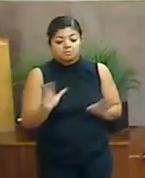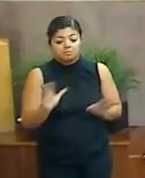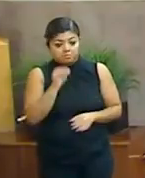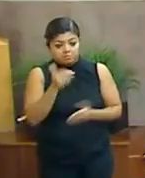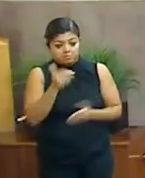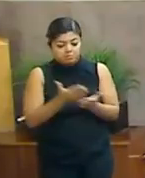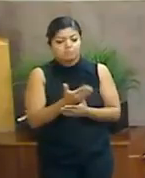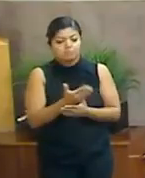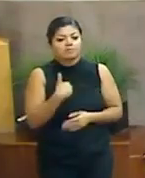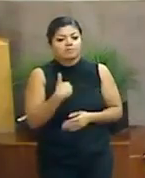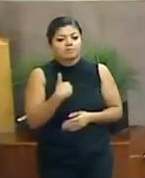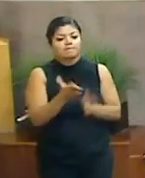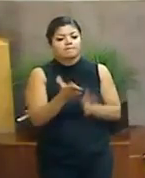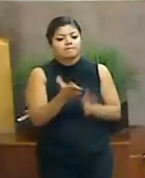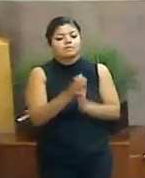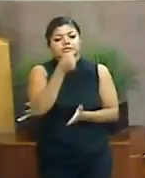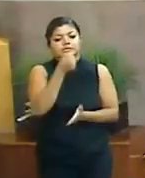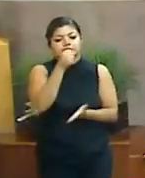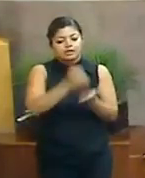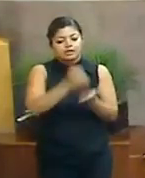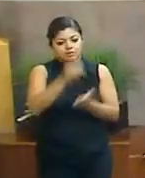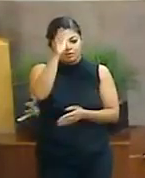a los